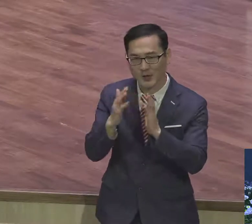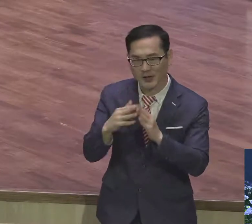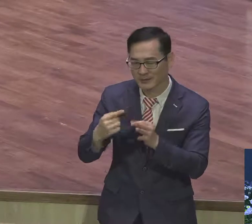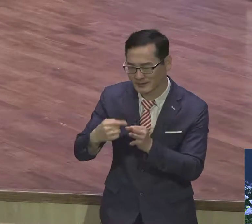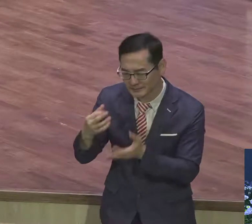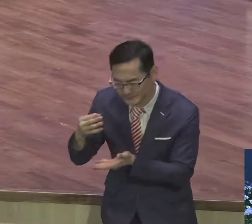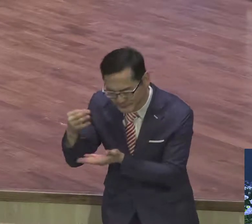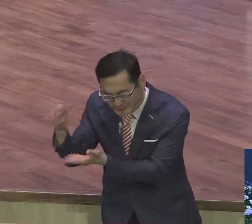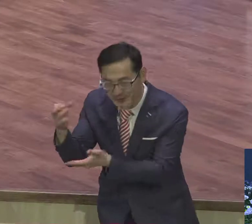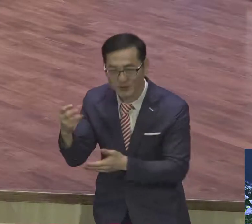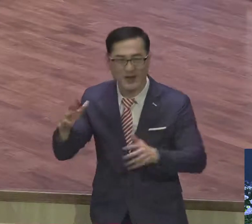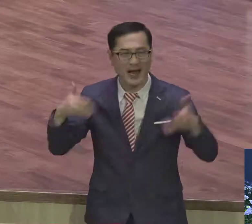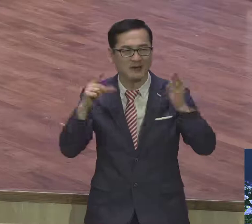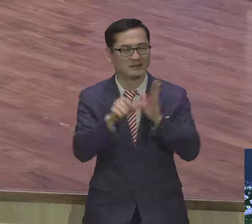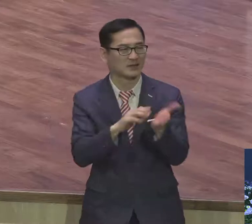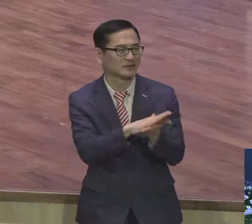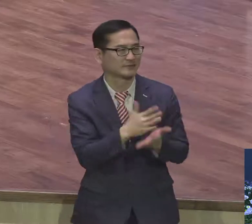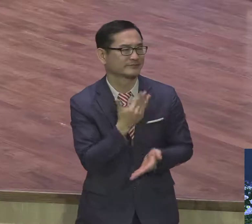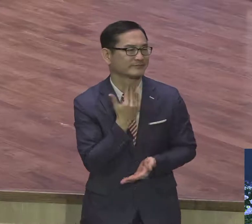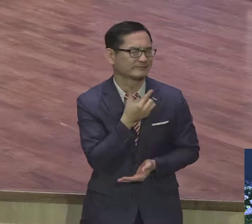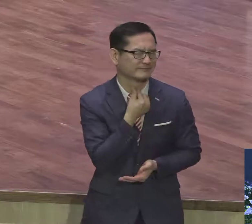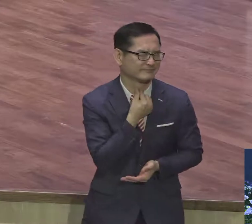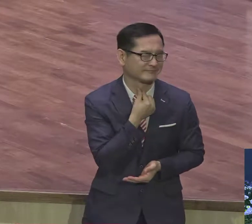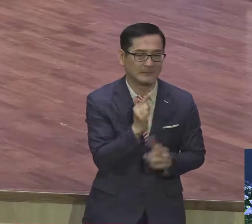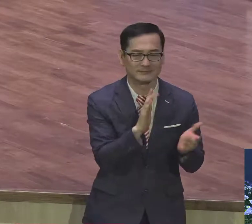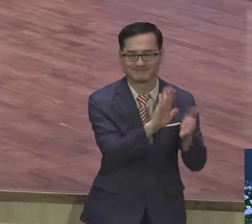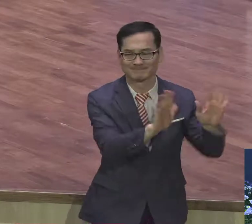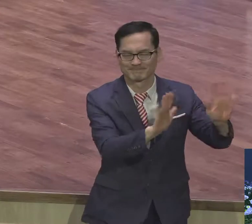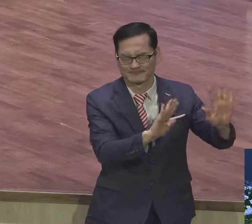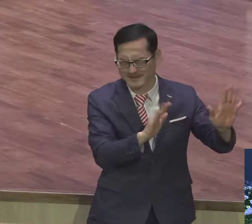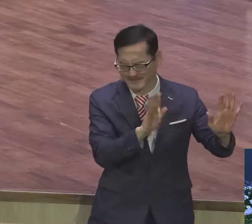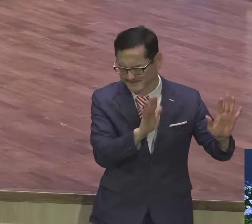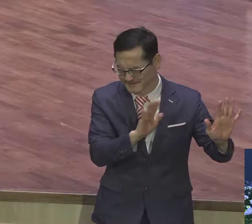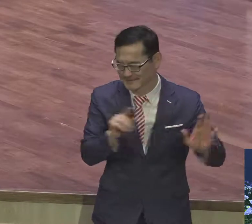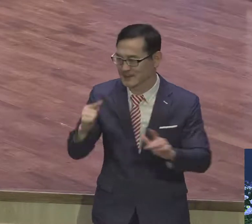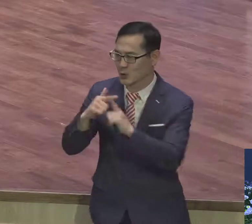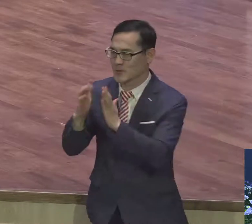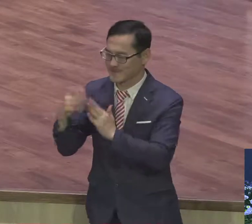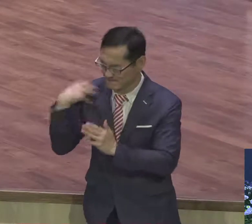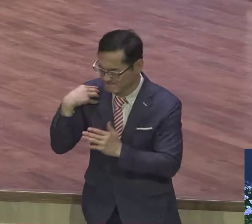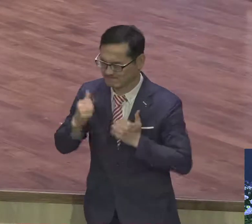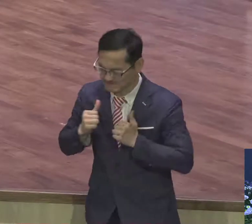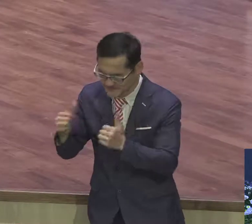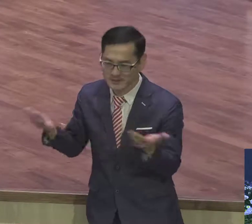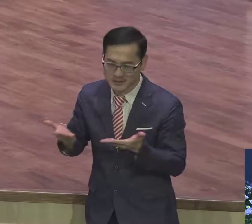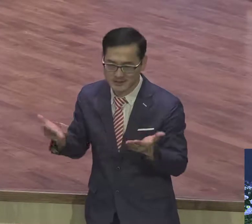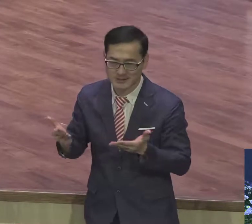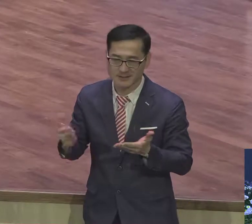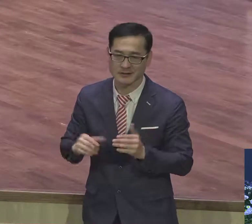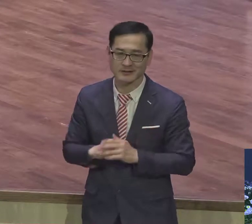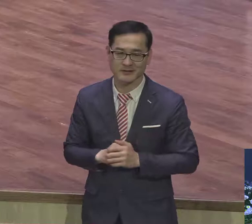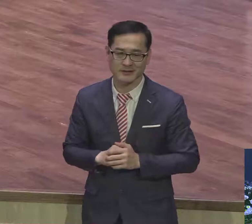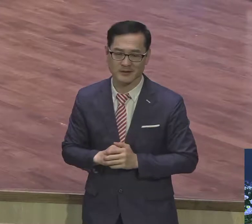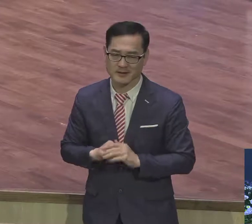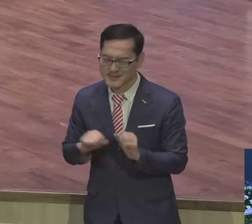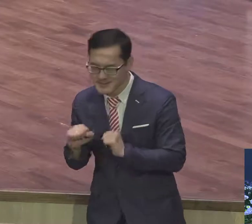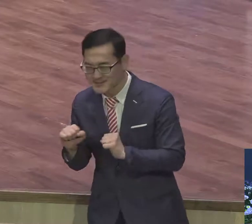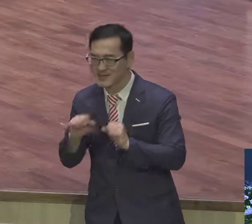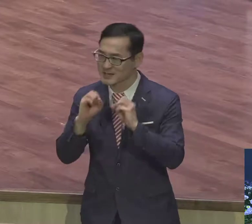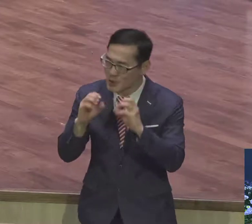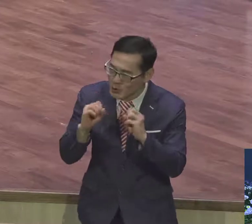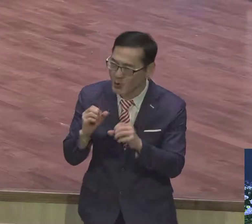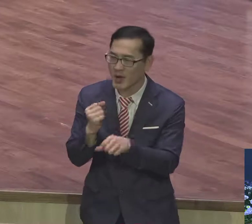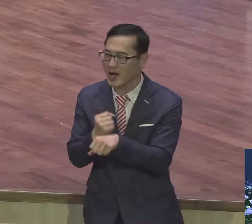나오고 이 좋은 가을날에 놀러도 가진 못하고 교회에 와서 그냥 교회 직분 맡아서 그냥 아침부터 저기까지 캠프 나가 뛰고 저만하고